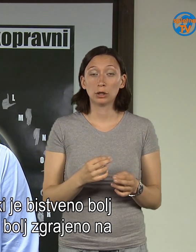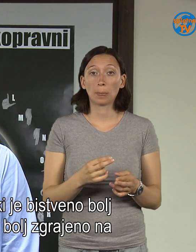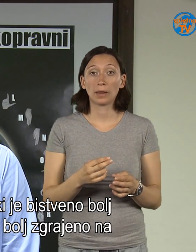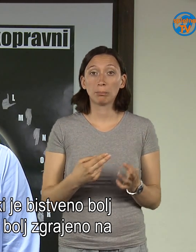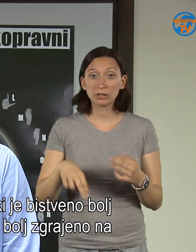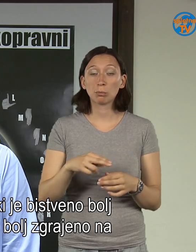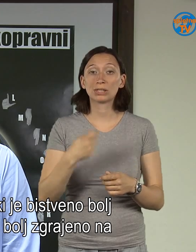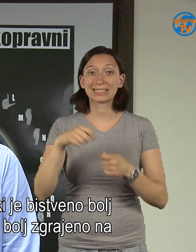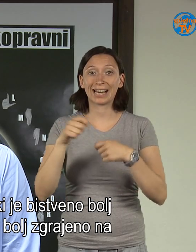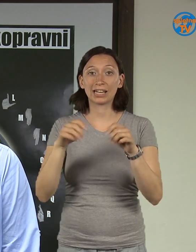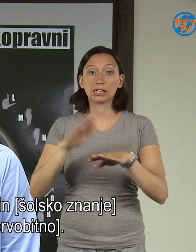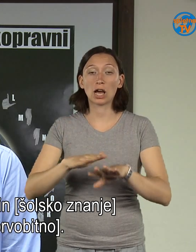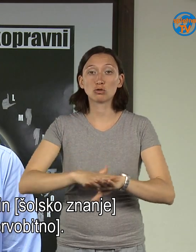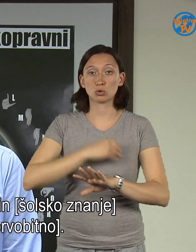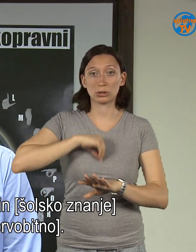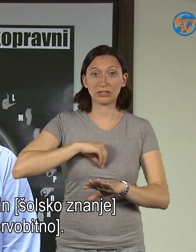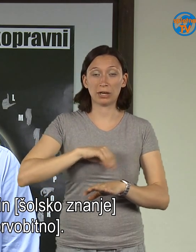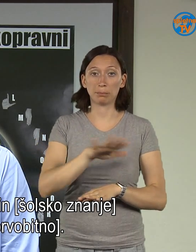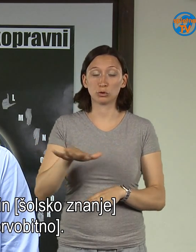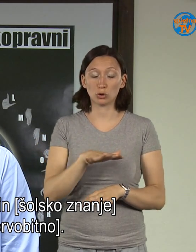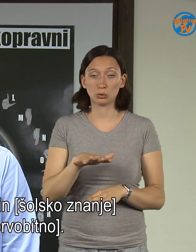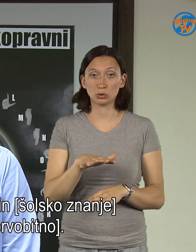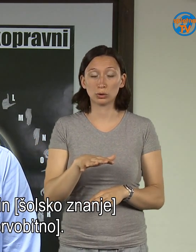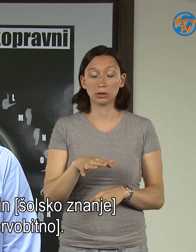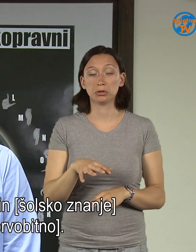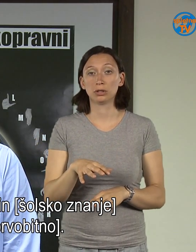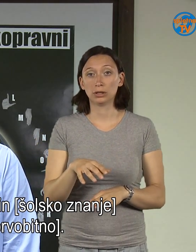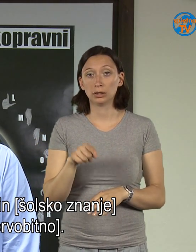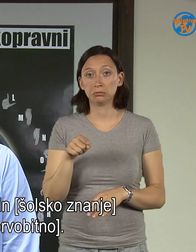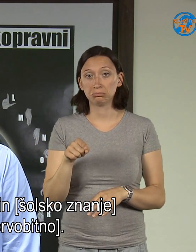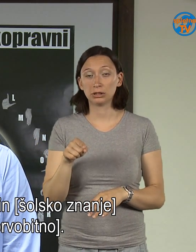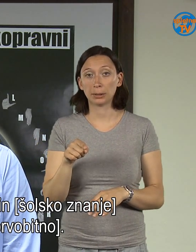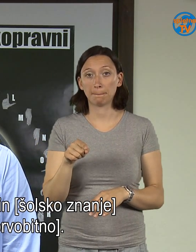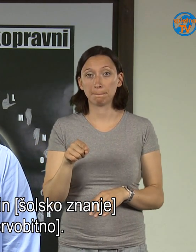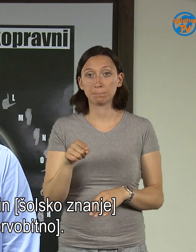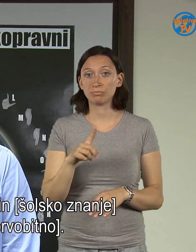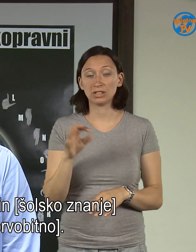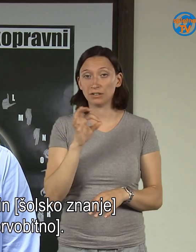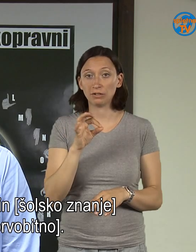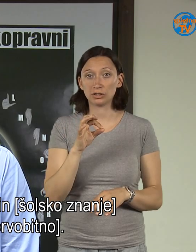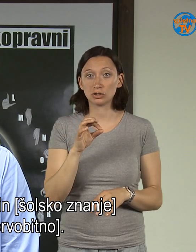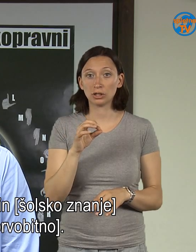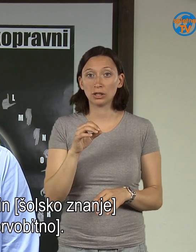bistveno bolj zgrajeno na čustvenem področju in pravzaprav kognicija ni več čisto prvobitna.